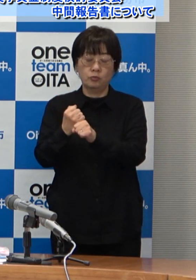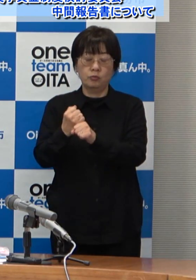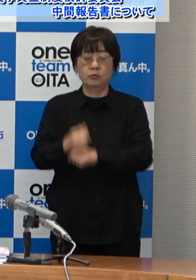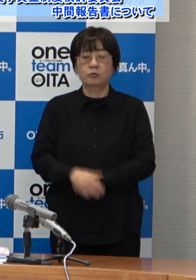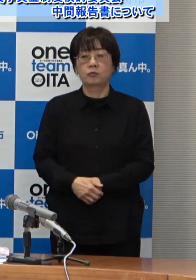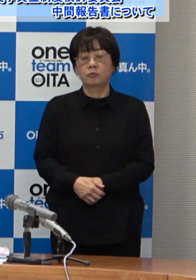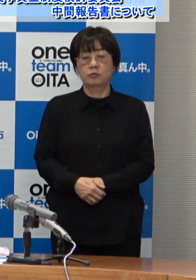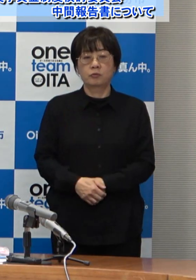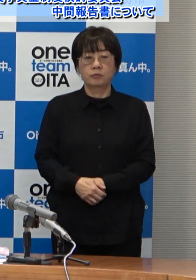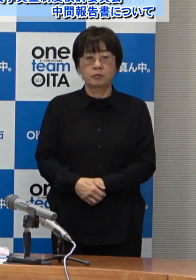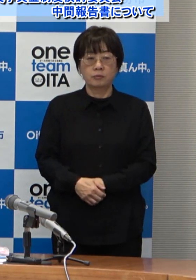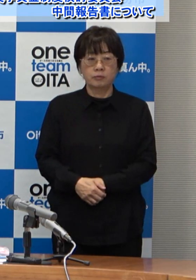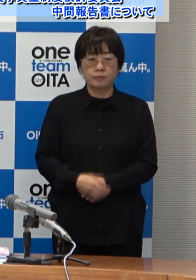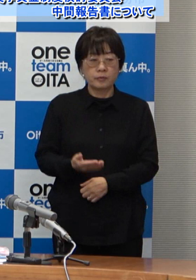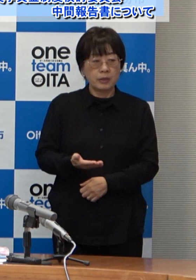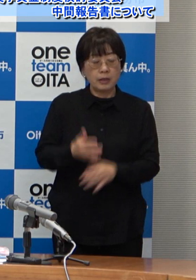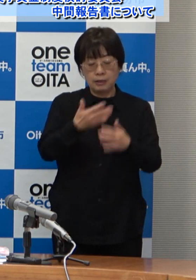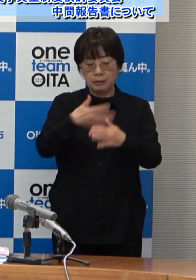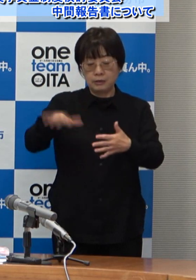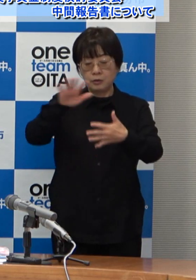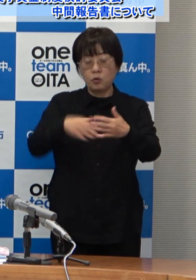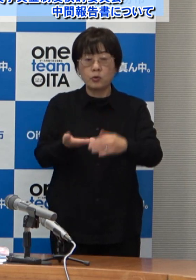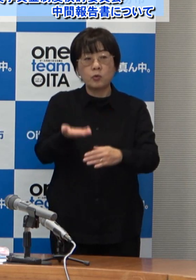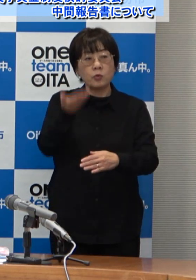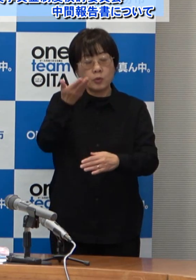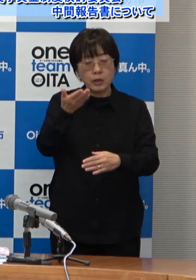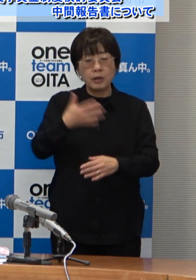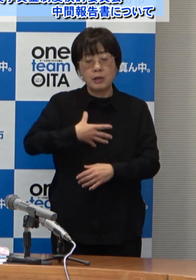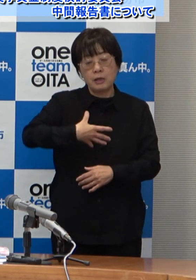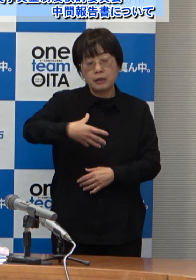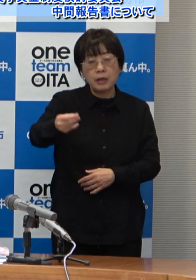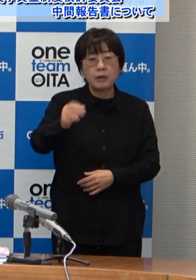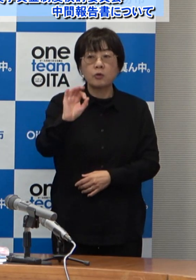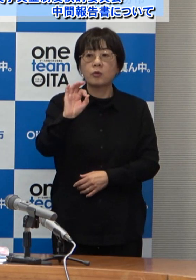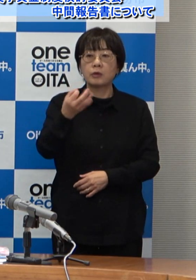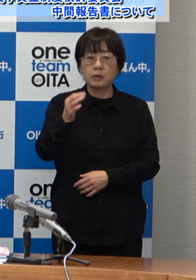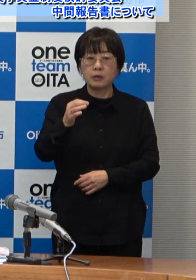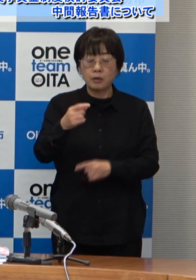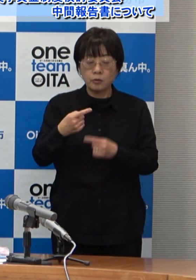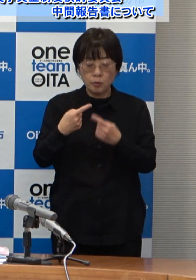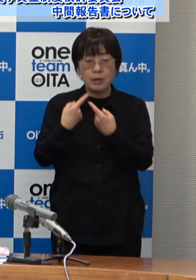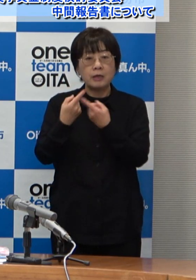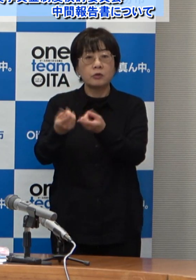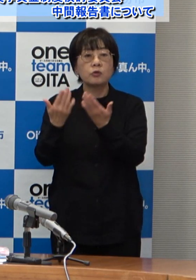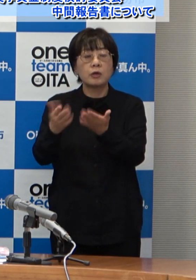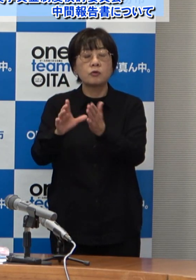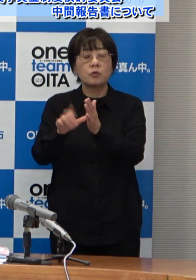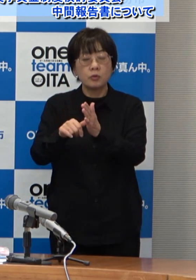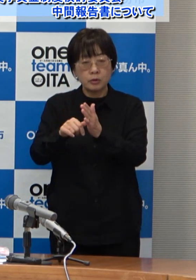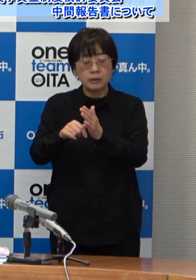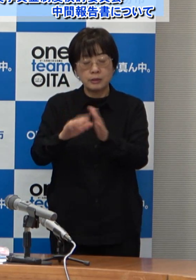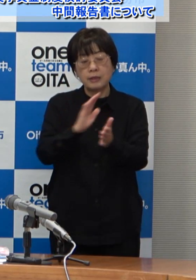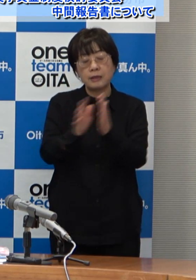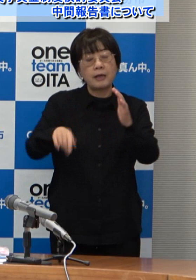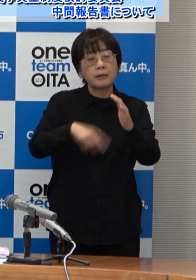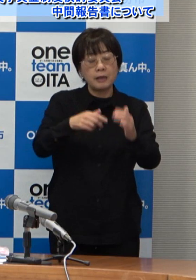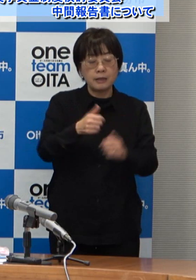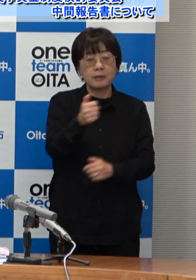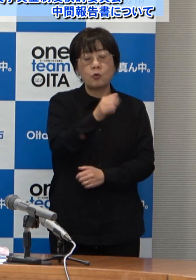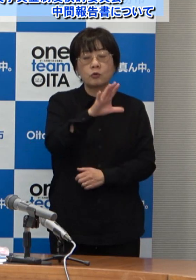ます1番上対応金額については入学一時金として県内進学者に